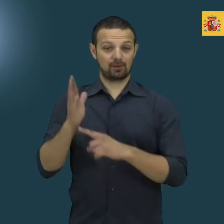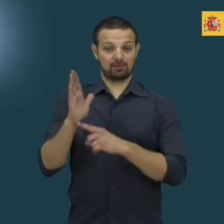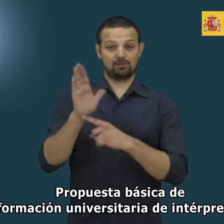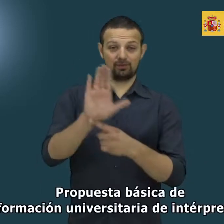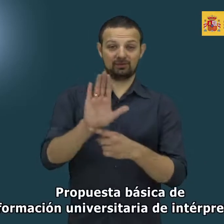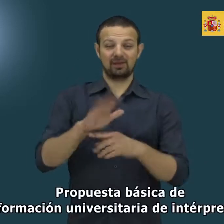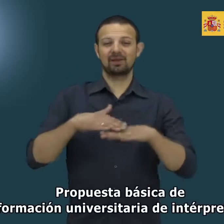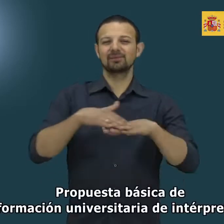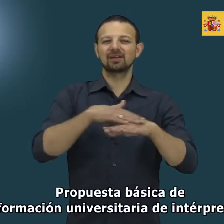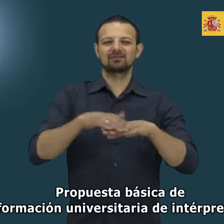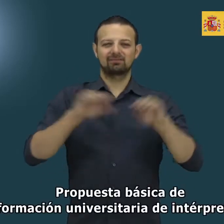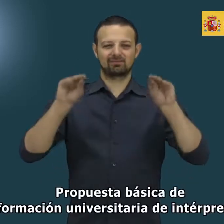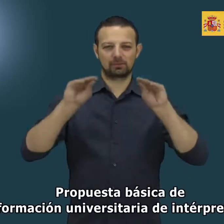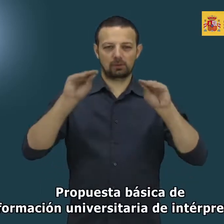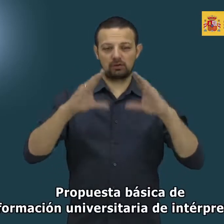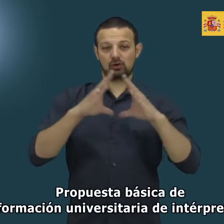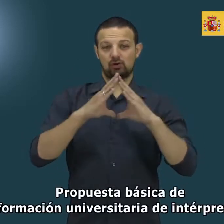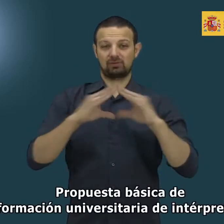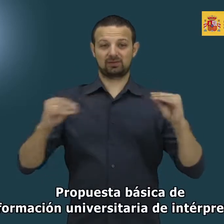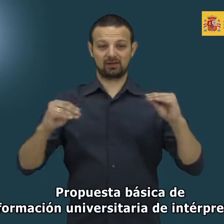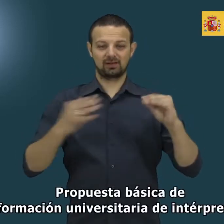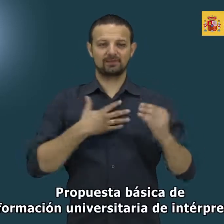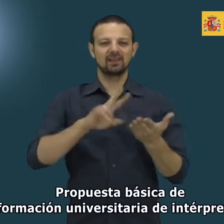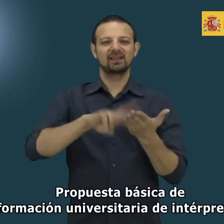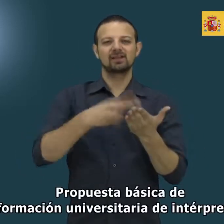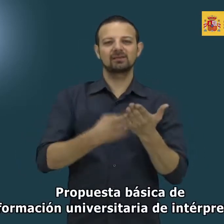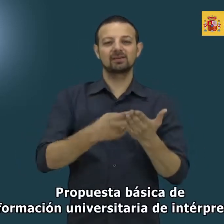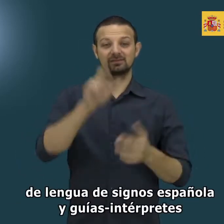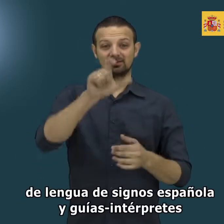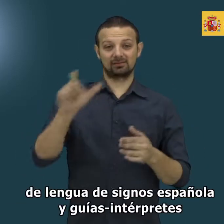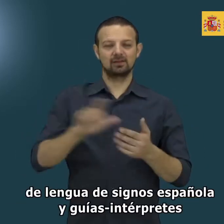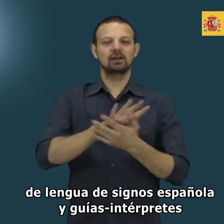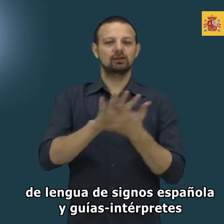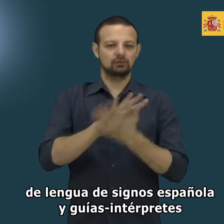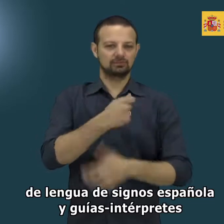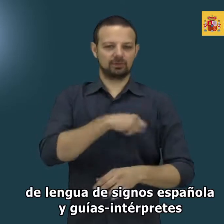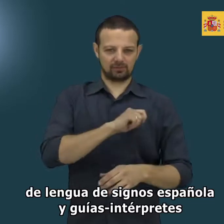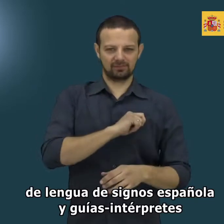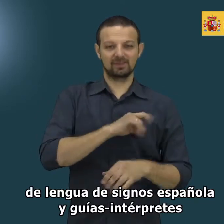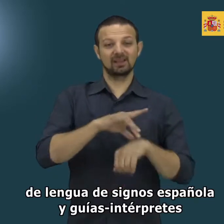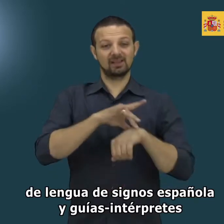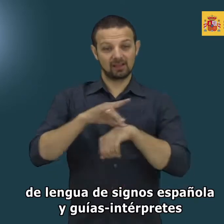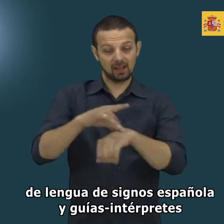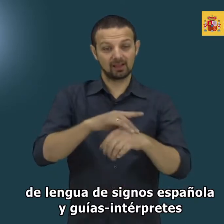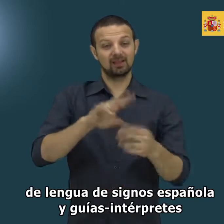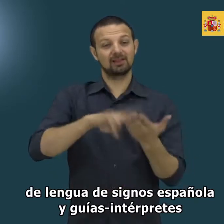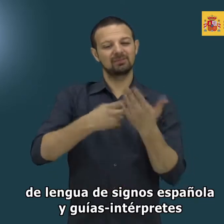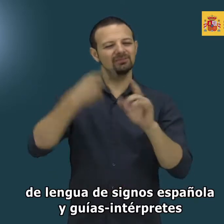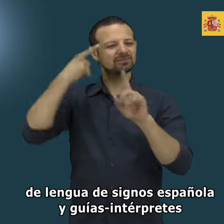Propuesta básica de formación universitaria de intérpretes de lengua de signos española y guías intérpretes de